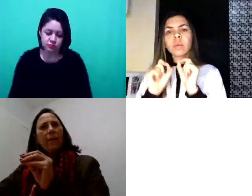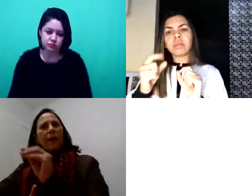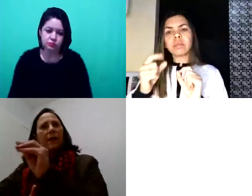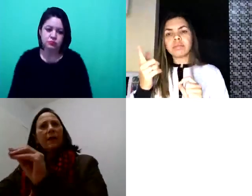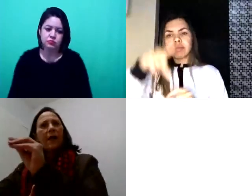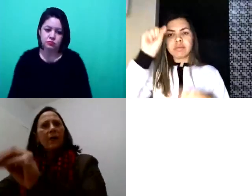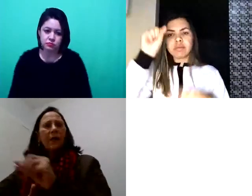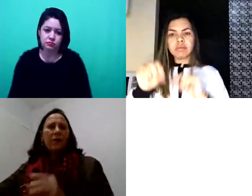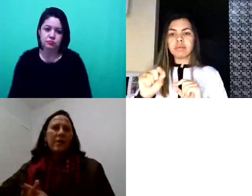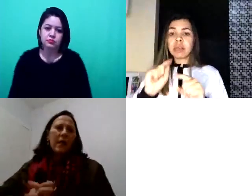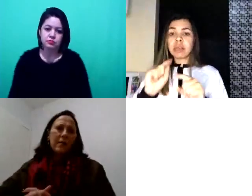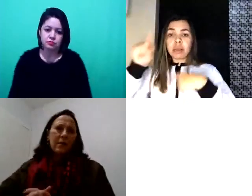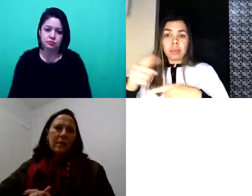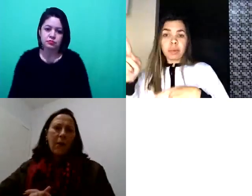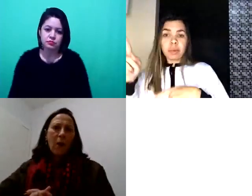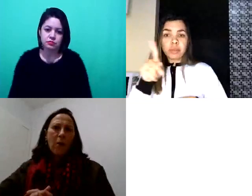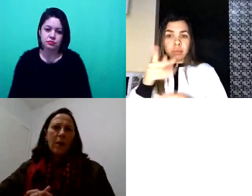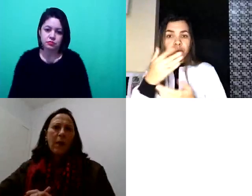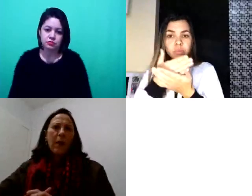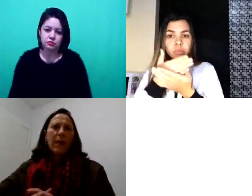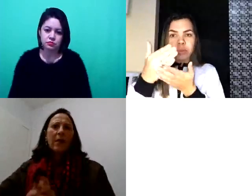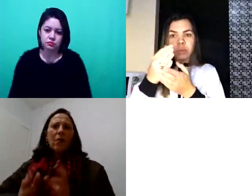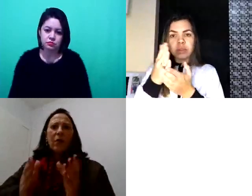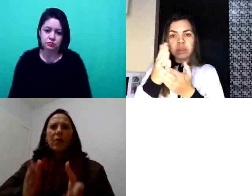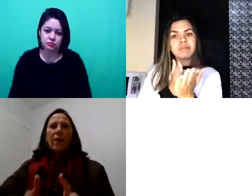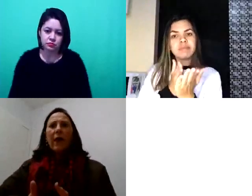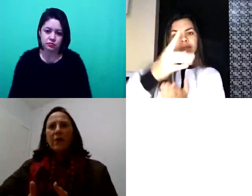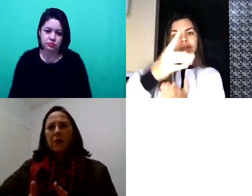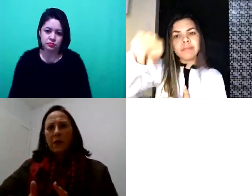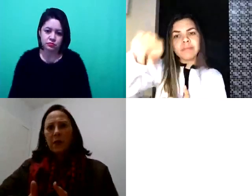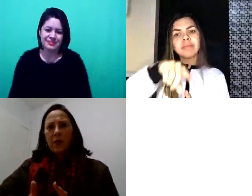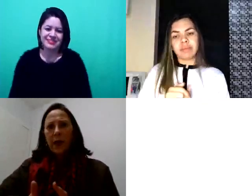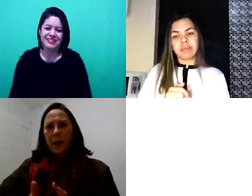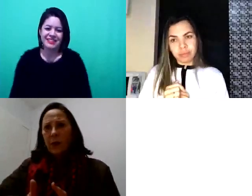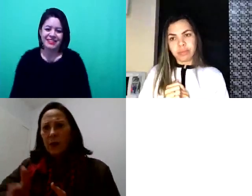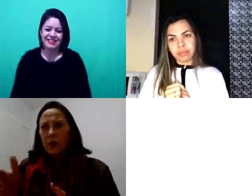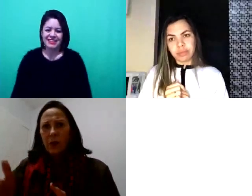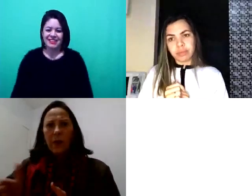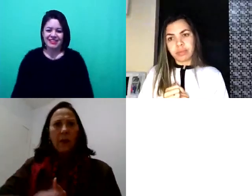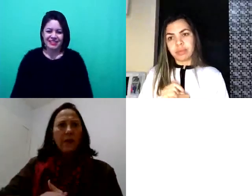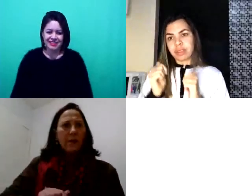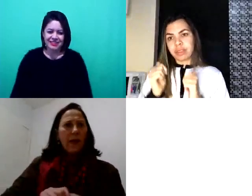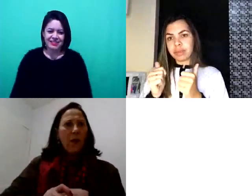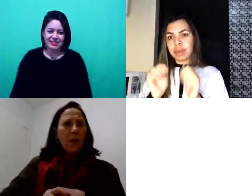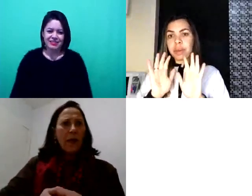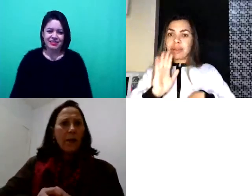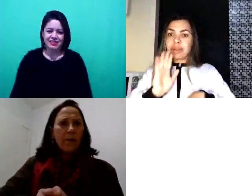a partir daí, oriente vocês, tá bom? Mas eu não vou tomar mais o tempo da Suelen, porque eu já tomei quase meia hora.